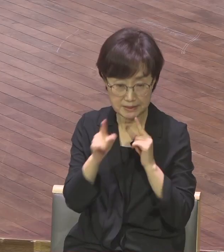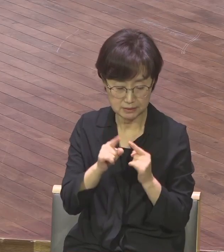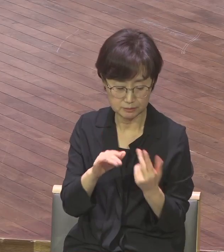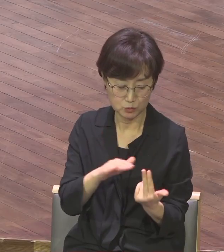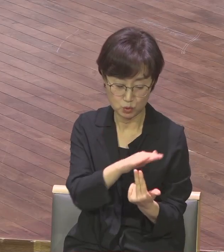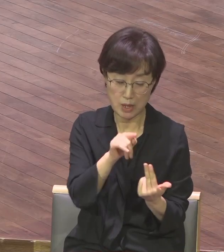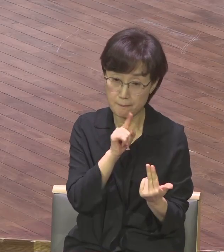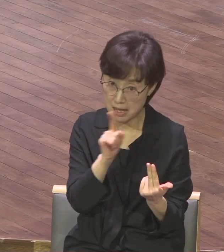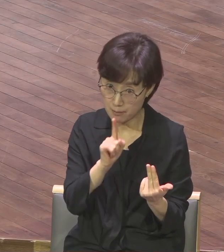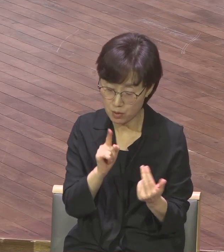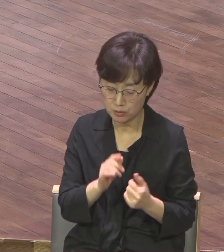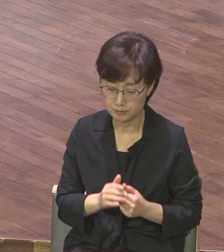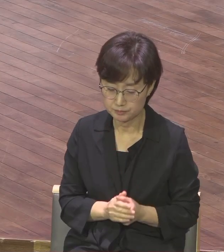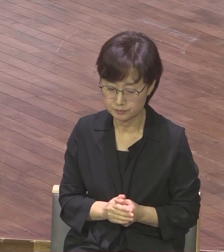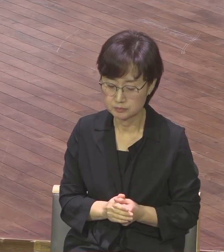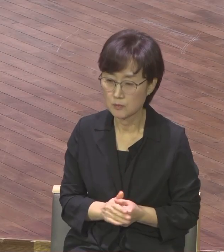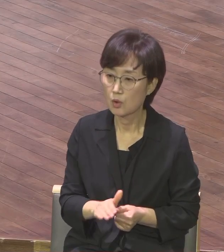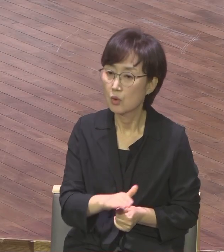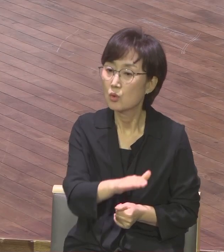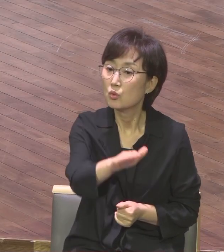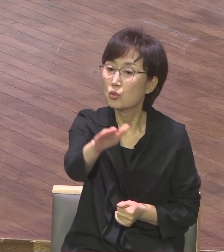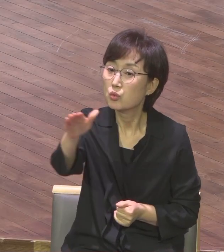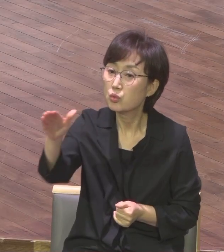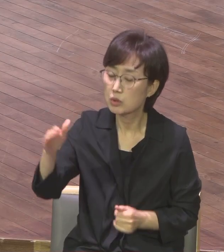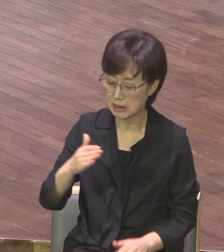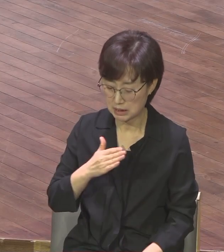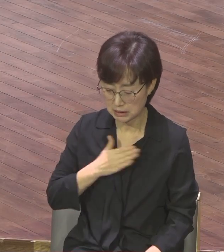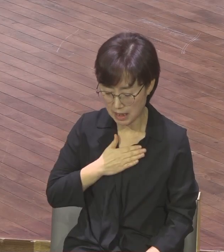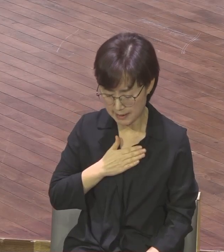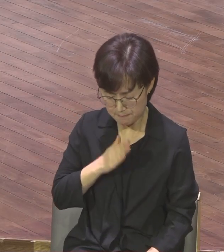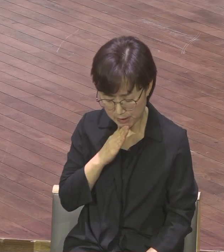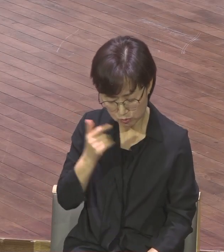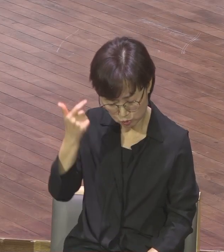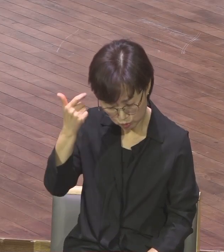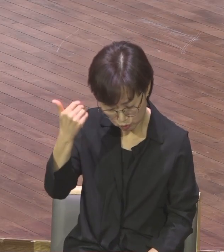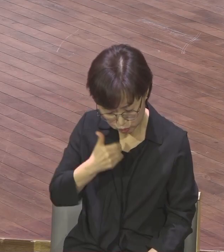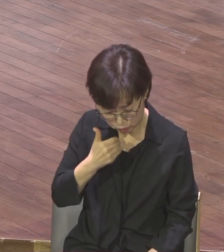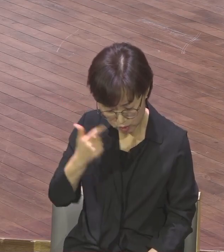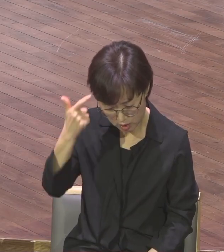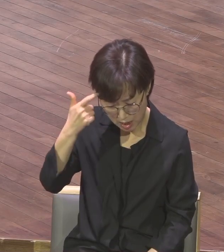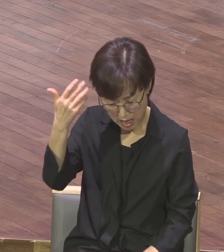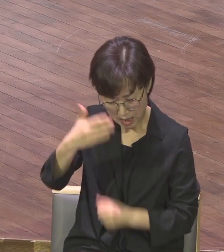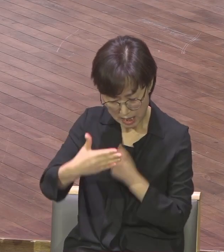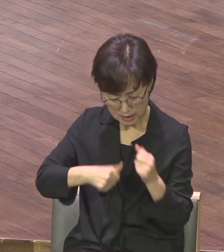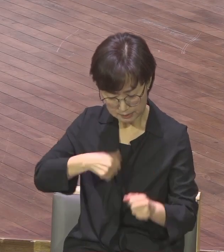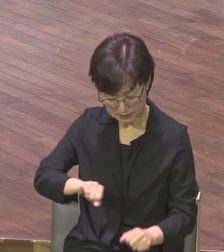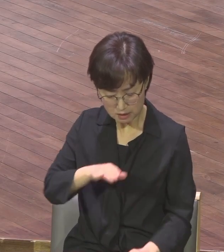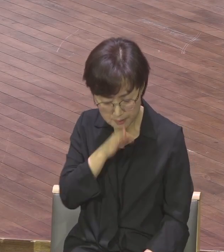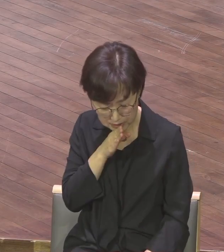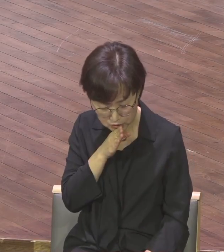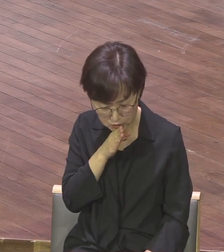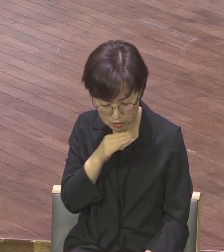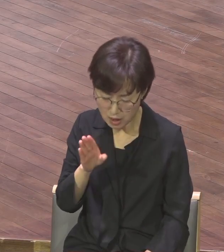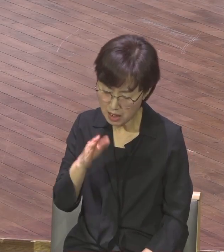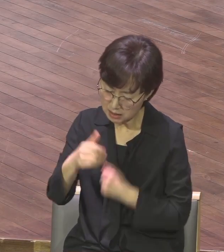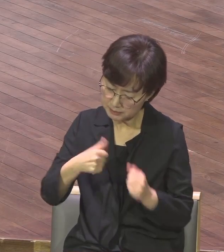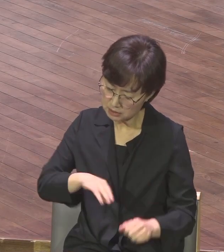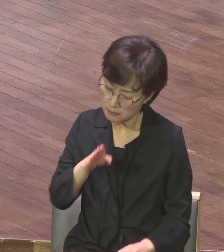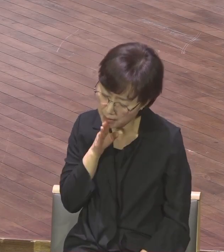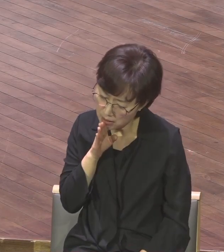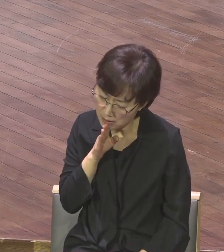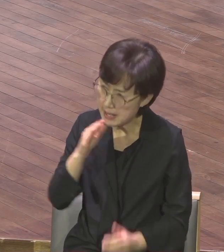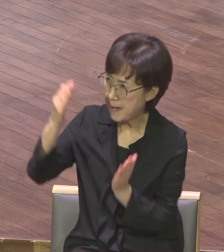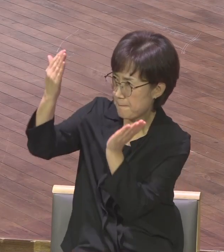요한이 강조한 우리의 영적 정체성이 뭐냐? 이걸 분명히 깨닫고 거기에 걸맞는 삶을